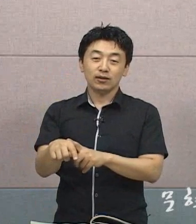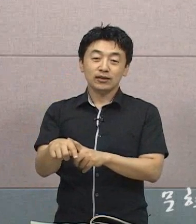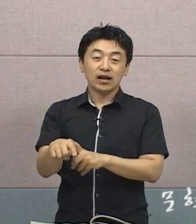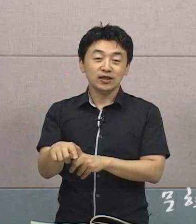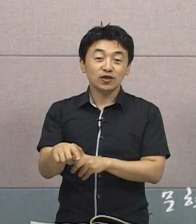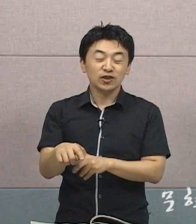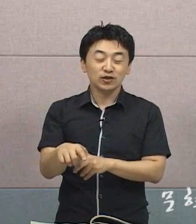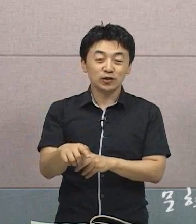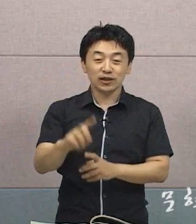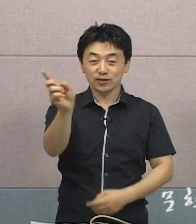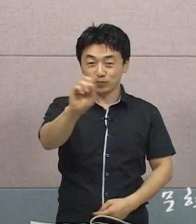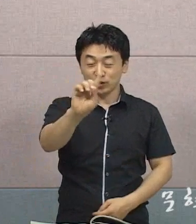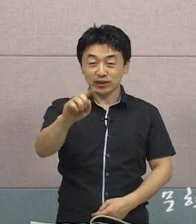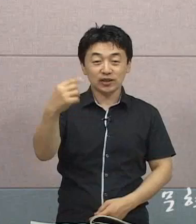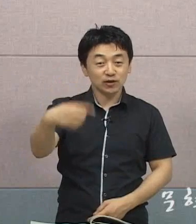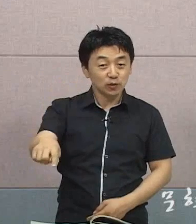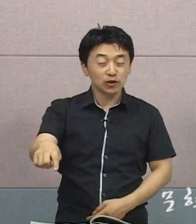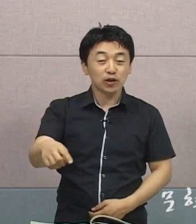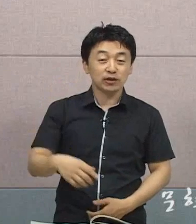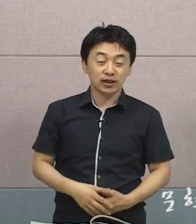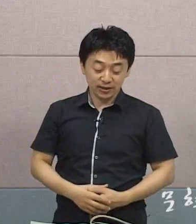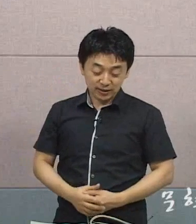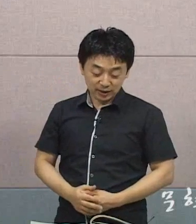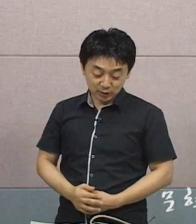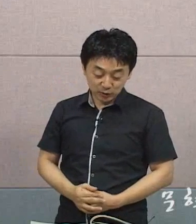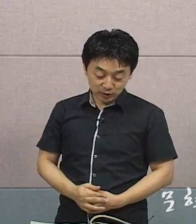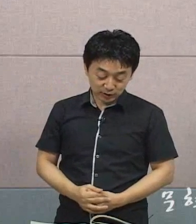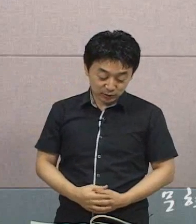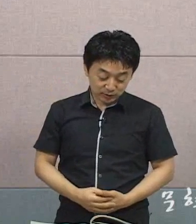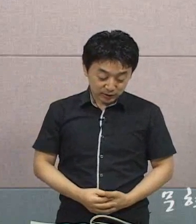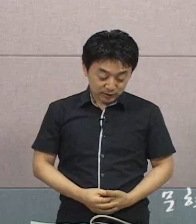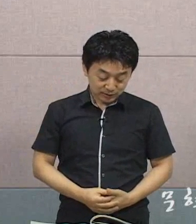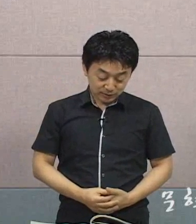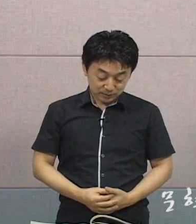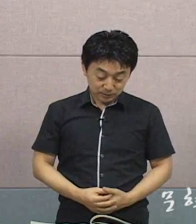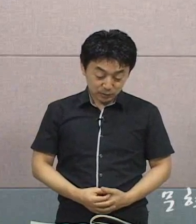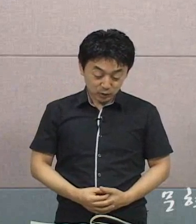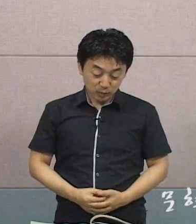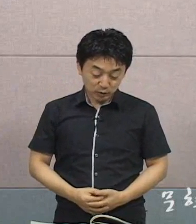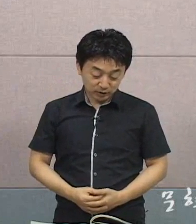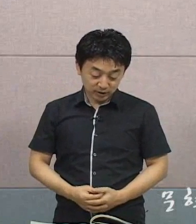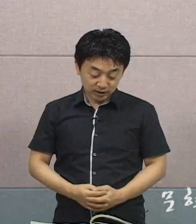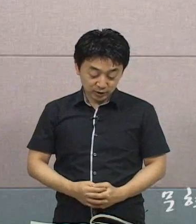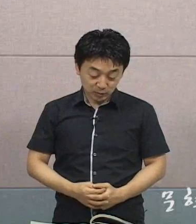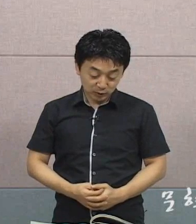다 아시죠? 이 정도는. 예, 무엇이라는 단어를 이렇게도 사용한다. 네, 기초 단어에서, 분명히 배우셨을 테니까요. 넘어가도록